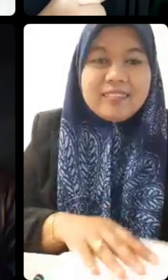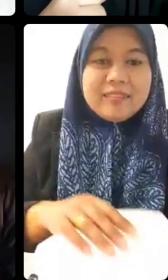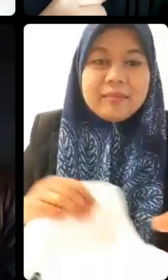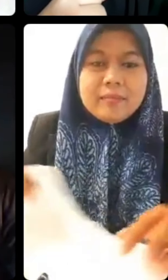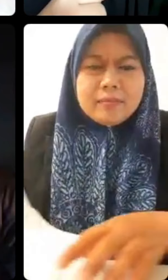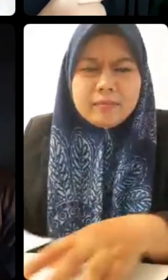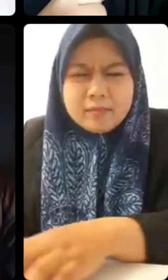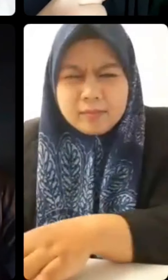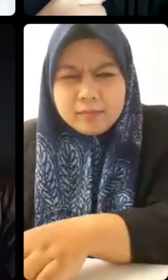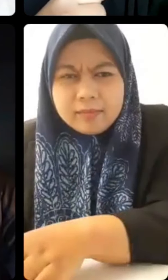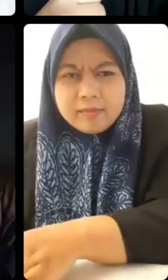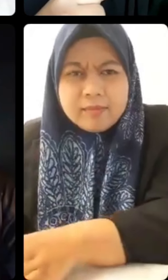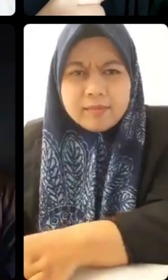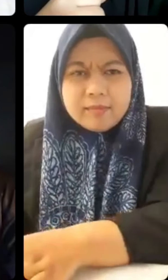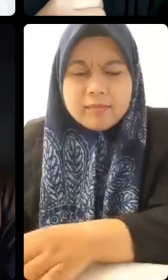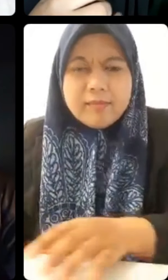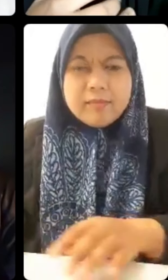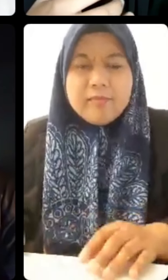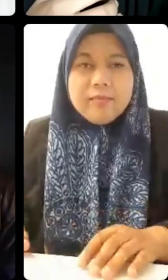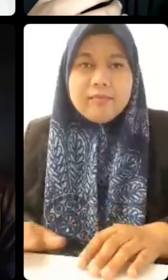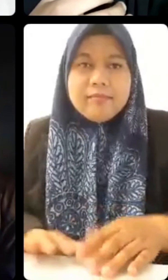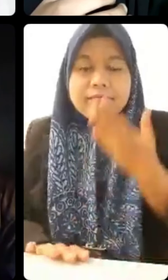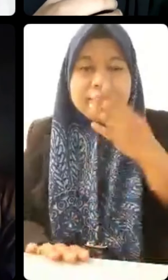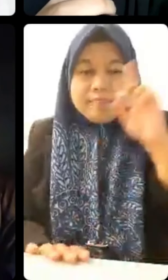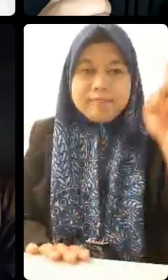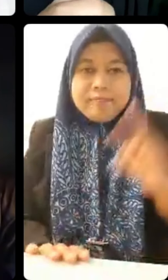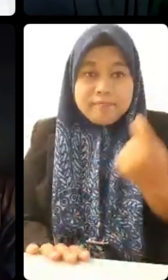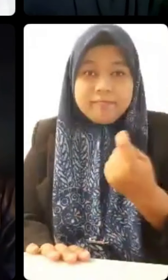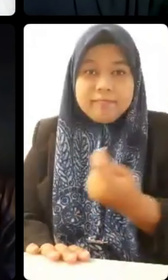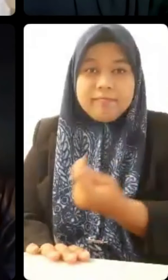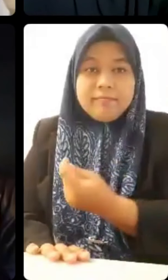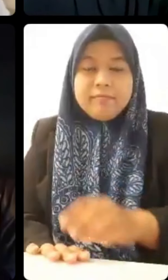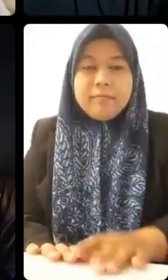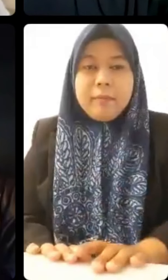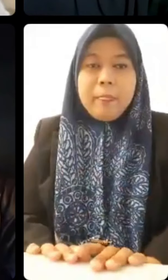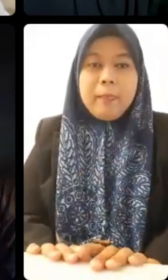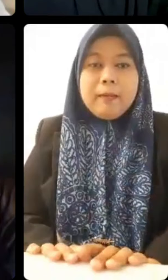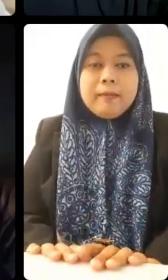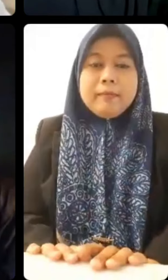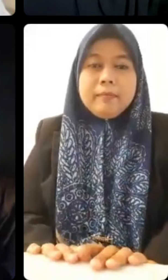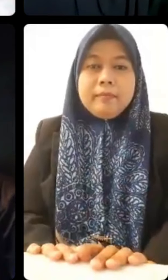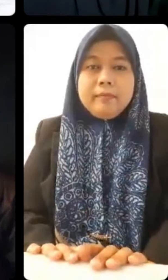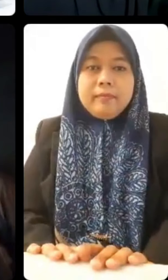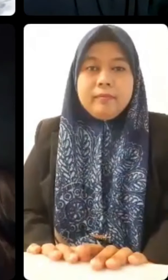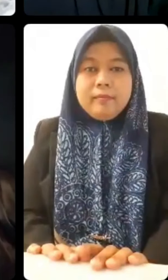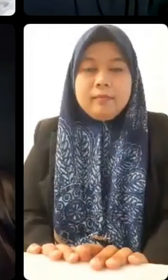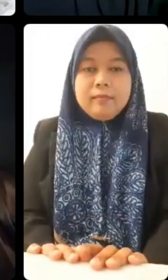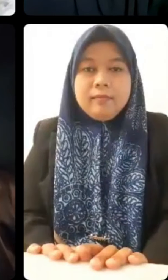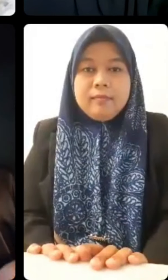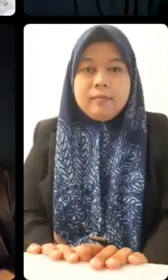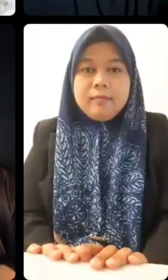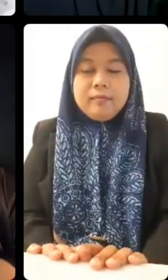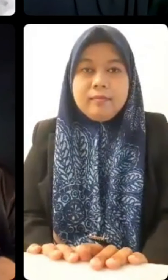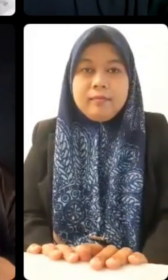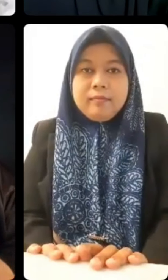alihi washabbihi ajmain. Rabbi syrahli sadri wa yassir li amri wahlul 'uqdatam min lisani yafqahu qawli. Terima